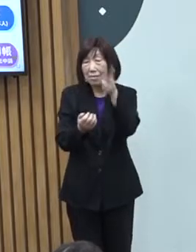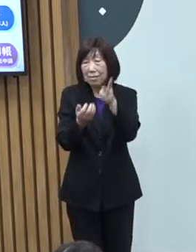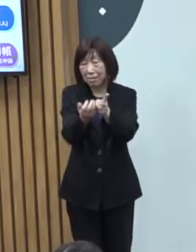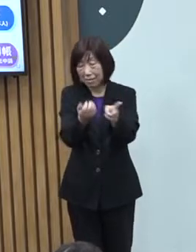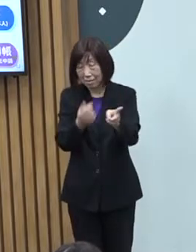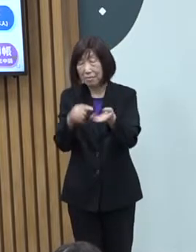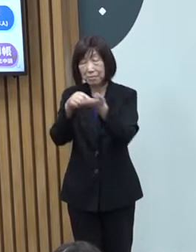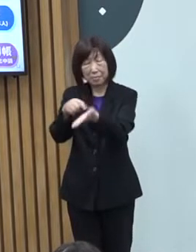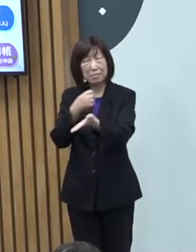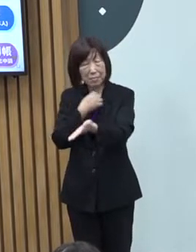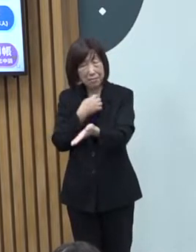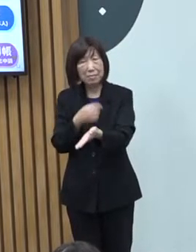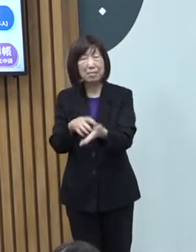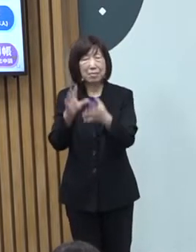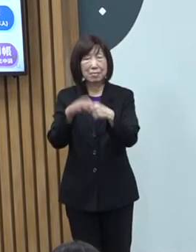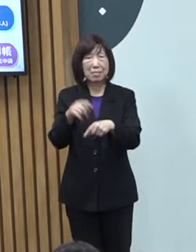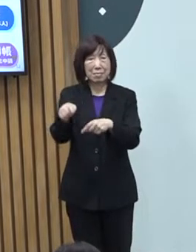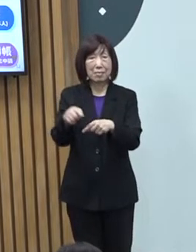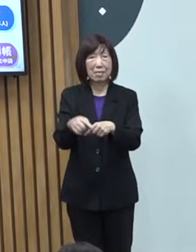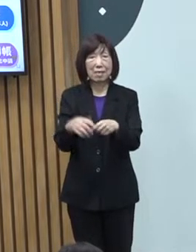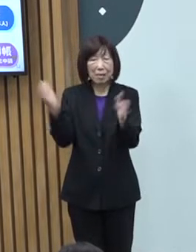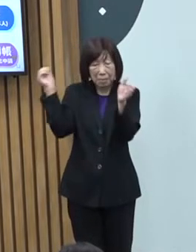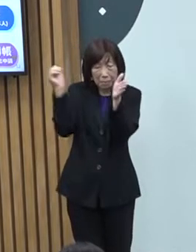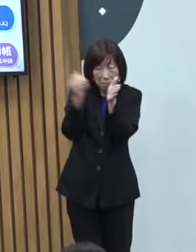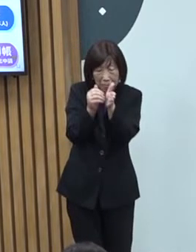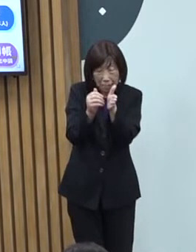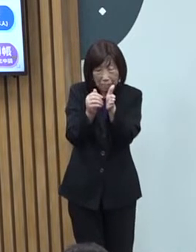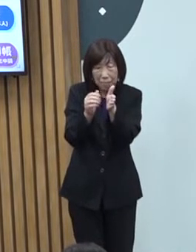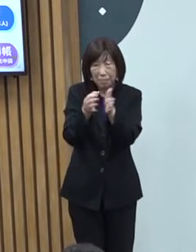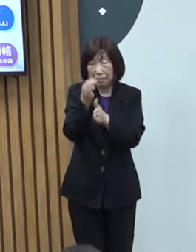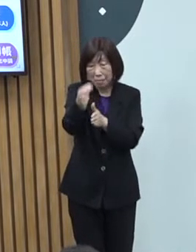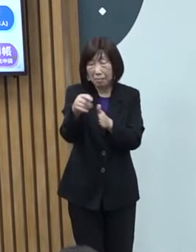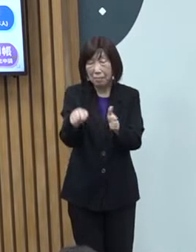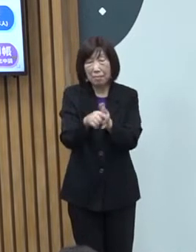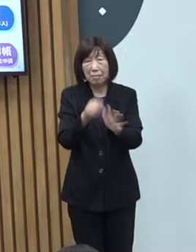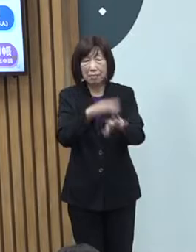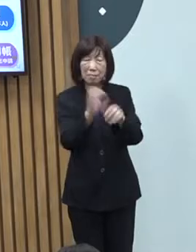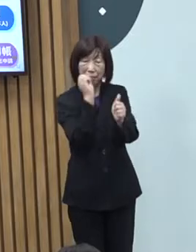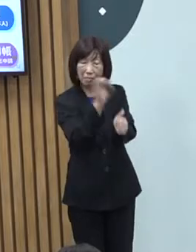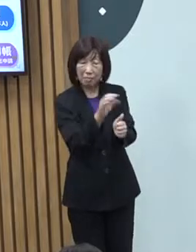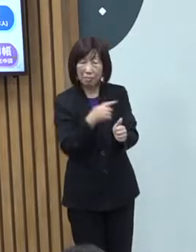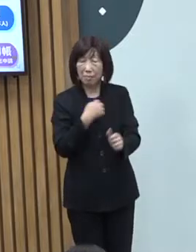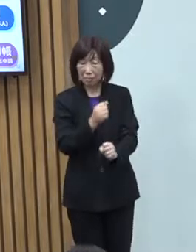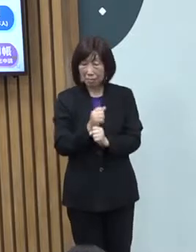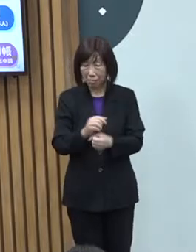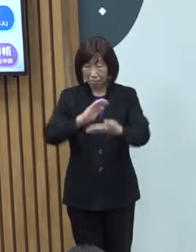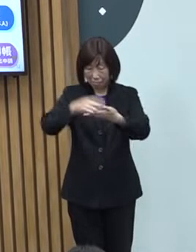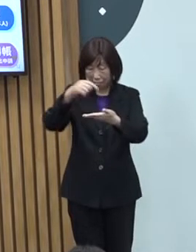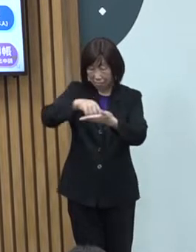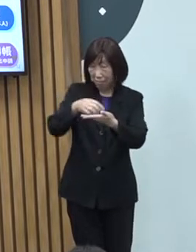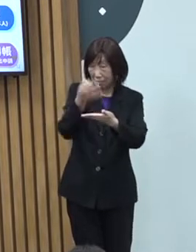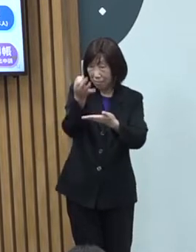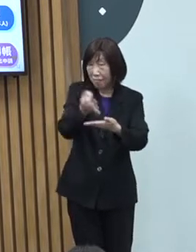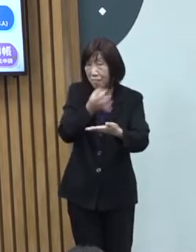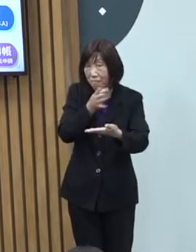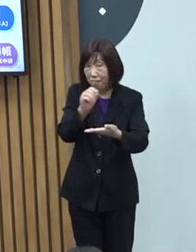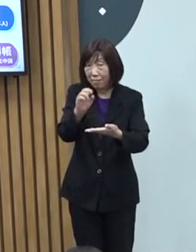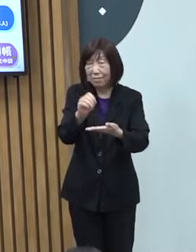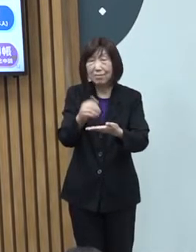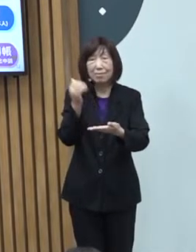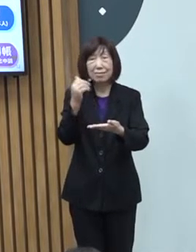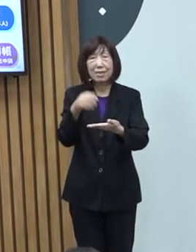款前，我们税捐稽征机关也会提醒您要留足够的存款在账户内，而且是在缴纳期